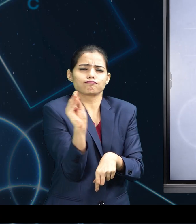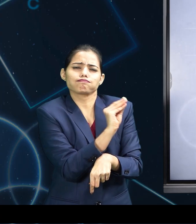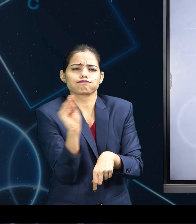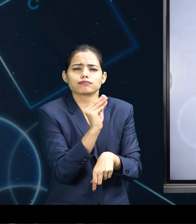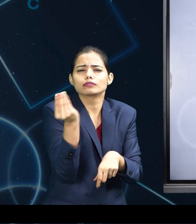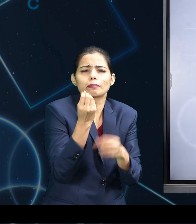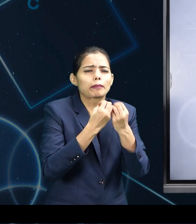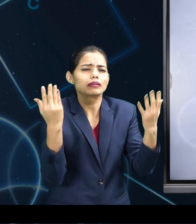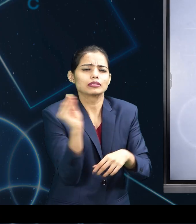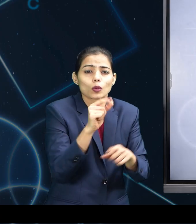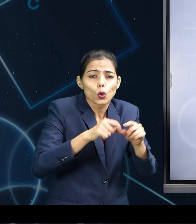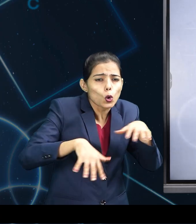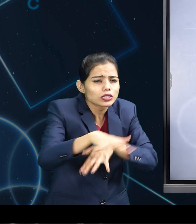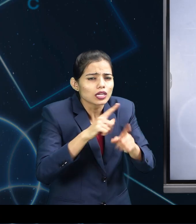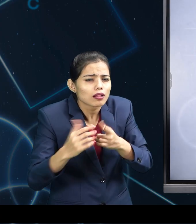तक्त्याद्वारे सादरीकरण: